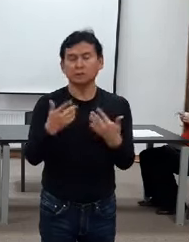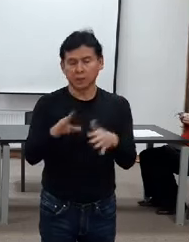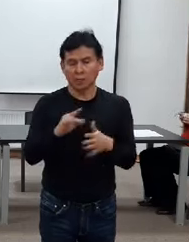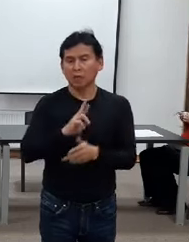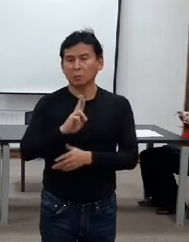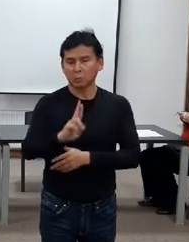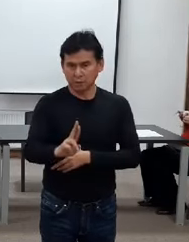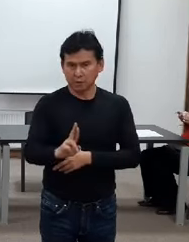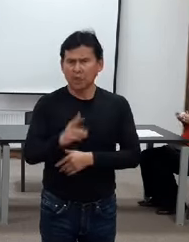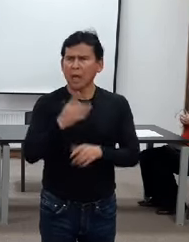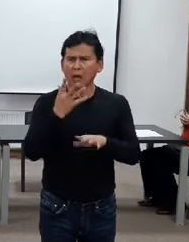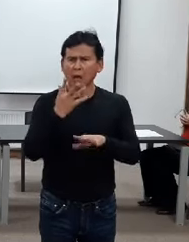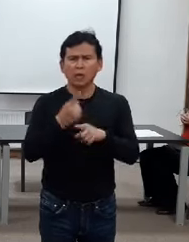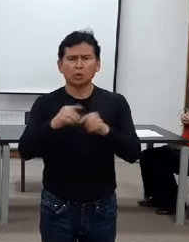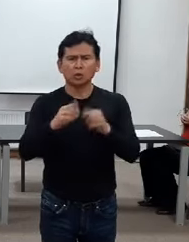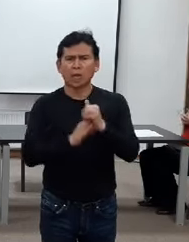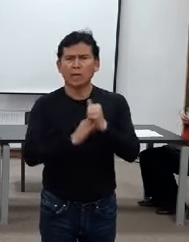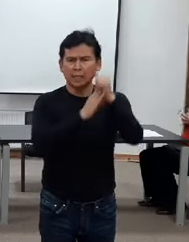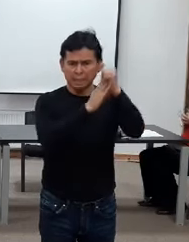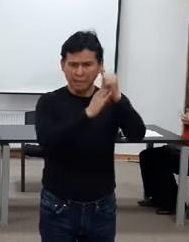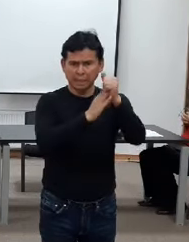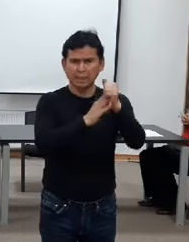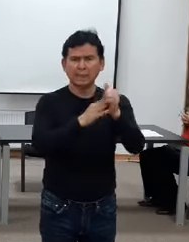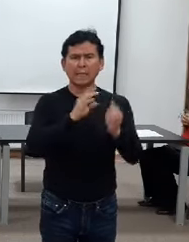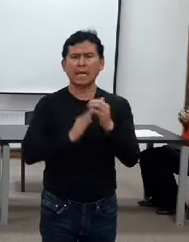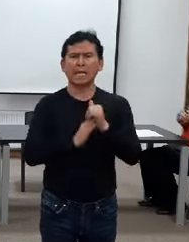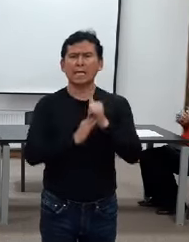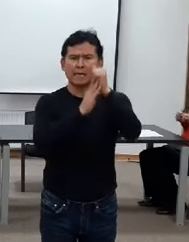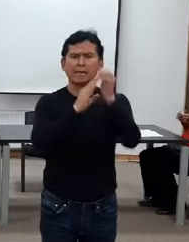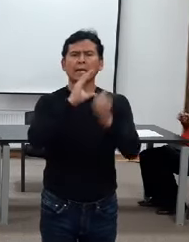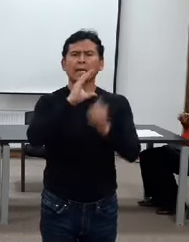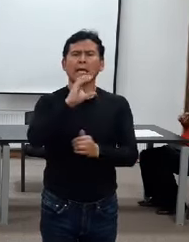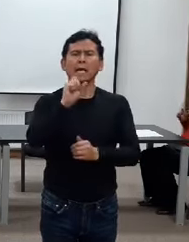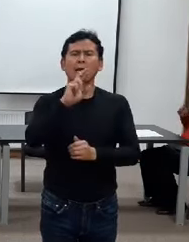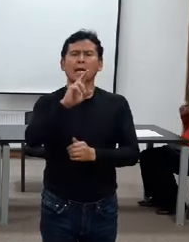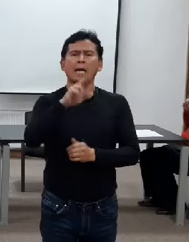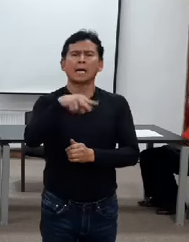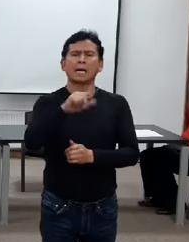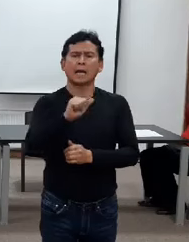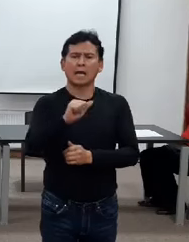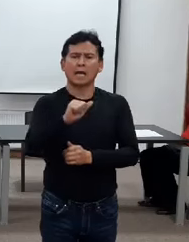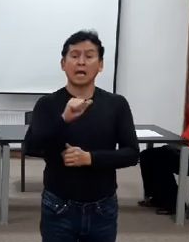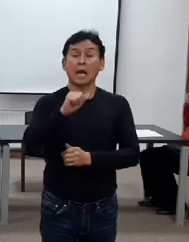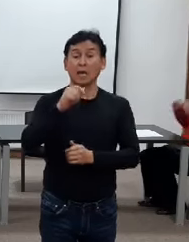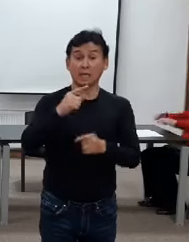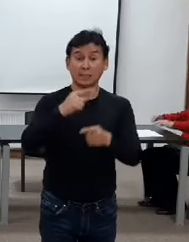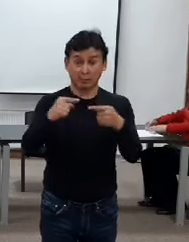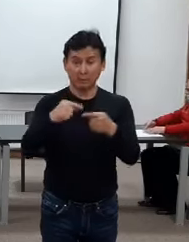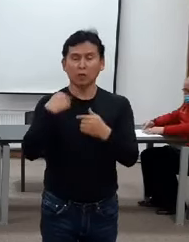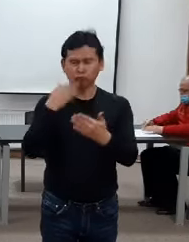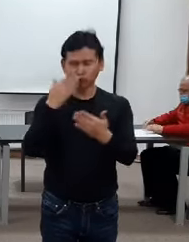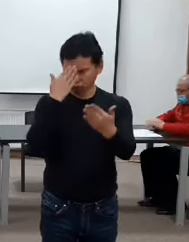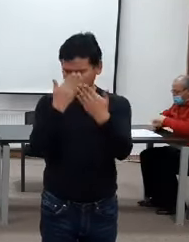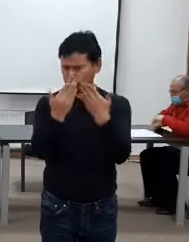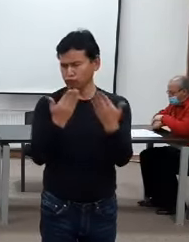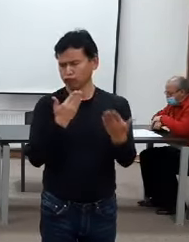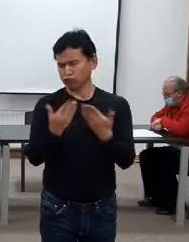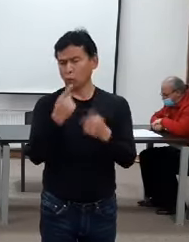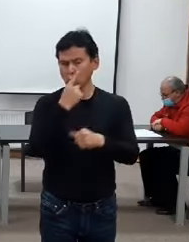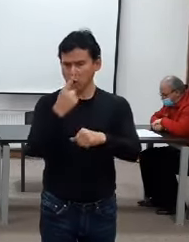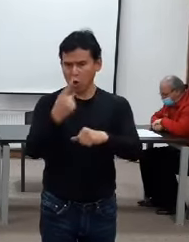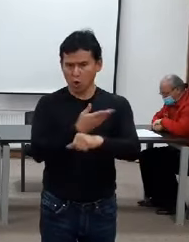otra que lidera la señorita Carla Morales acá también a ella primero se le recibió la semana pasada, tuvimos una reunión de casi